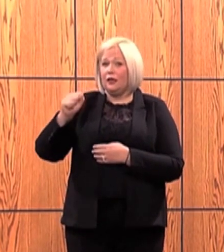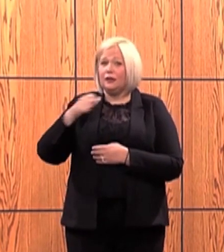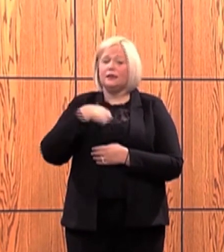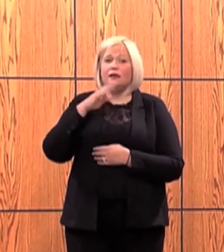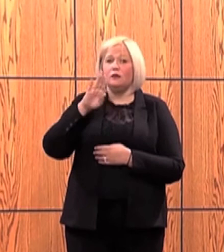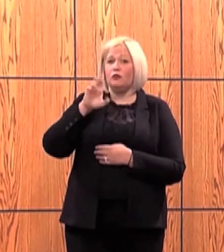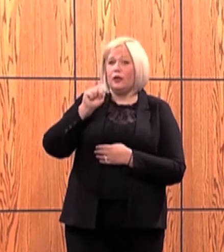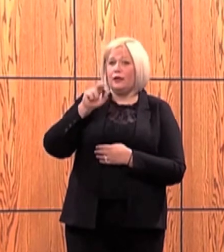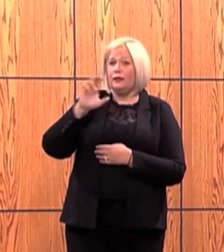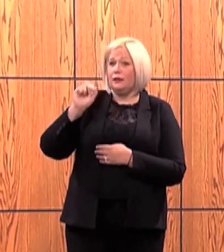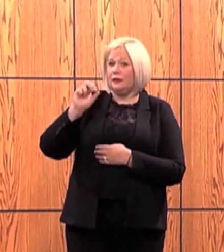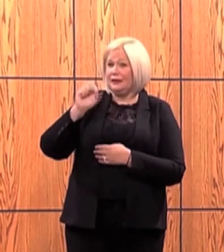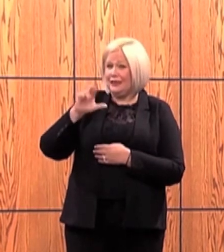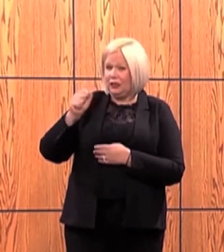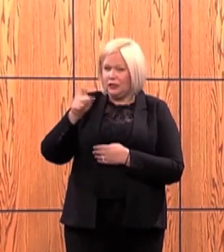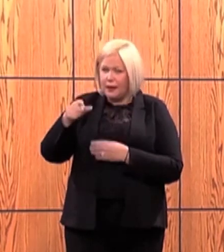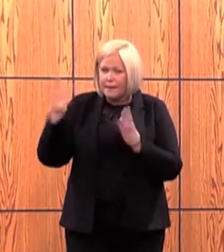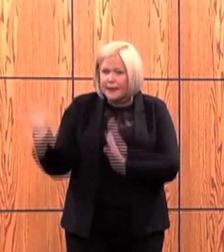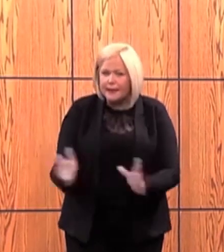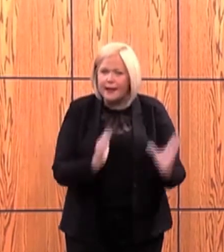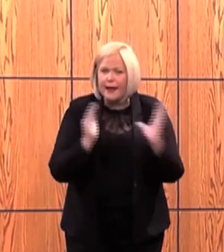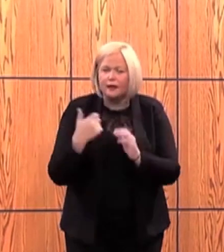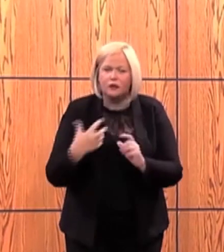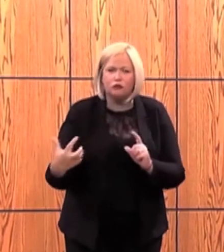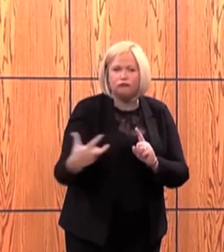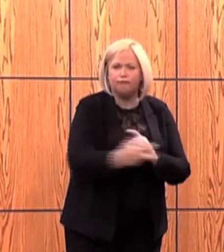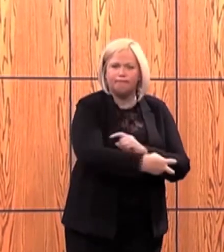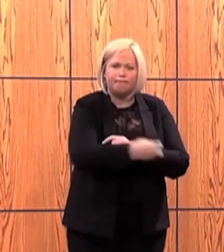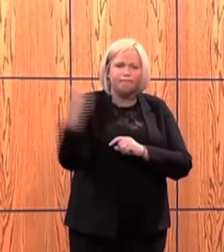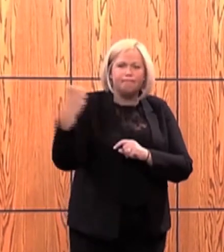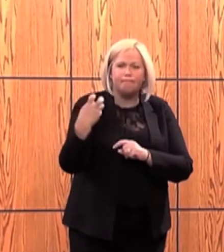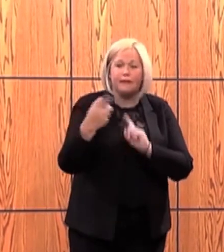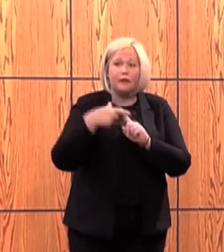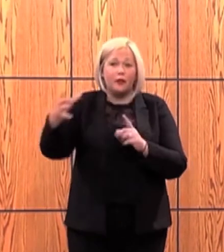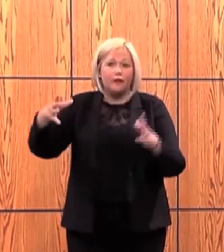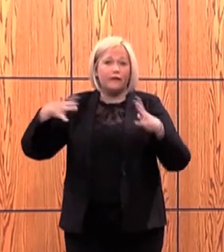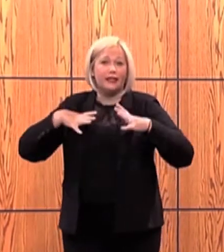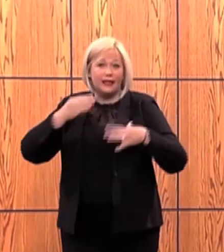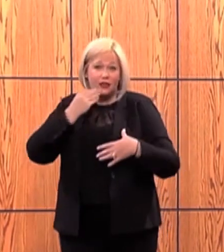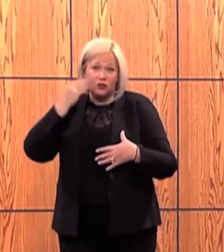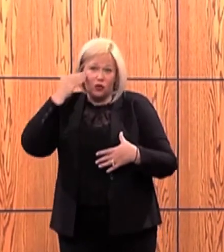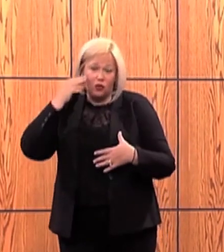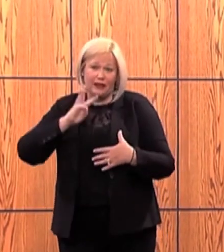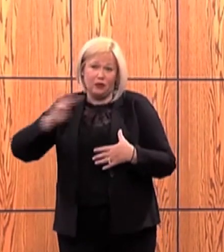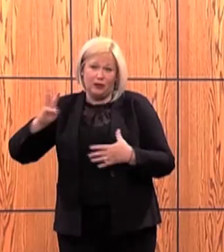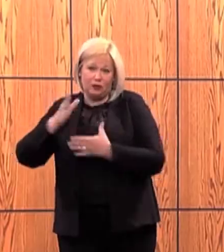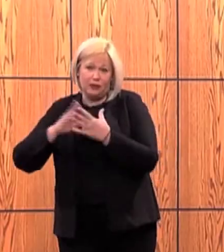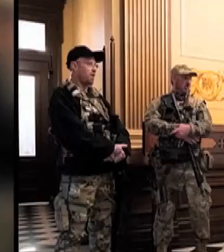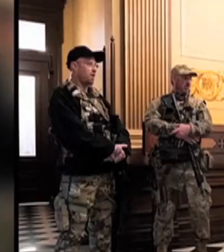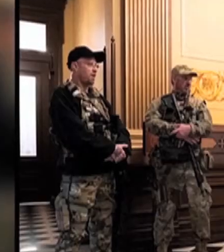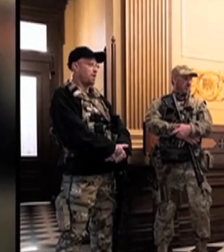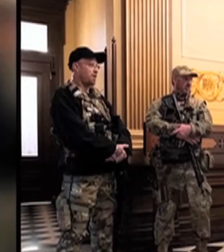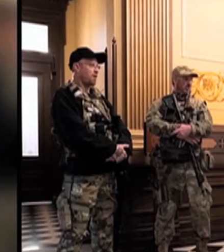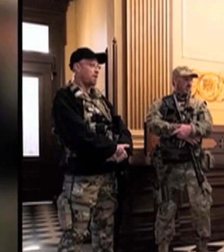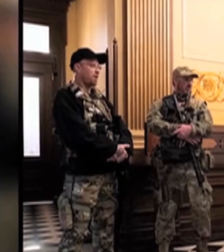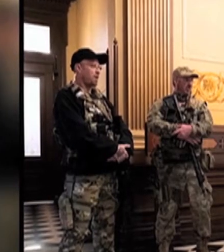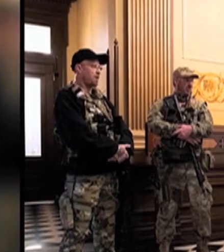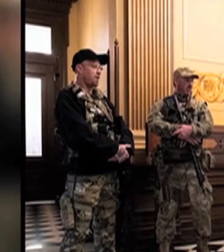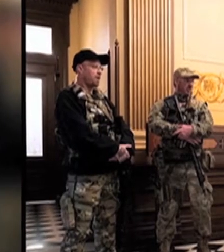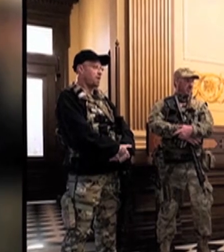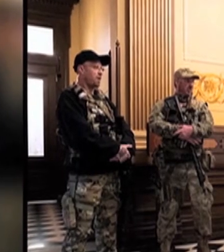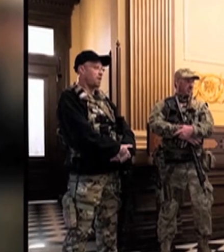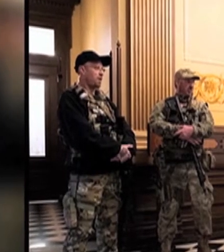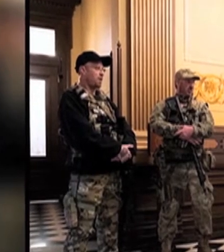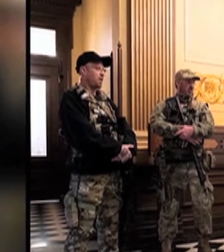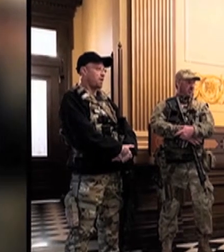la gobernadora en su casa de vacaciones en el distrito occidental de michigan antes de las elecciones de noviembre la investigación